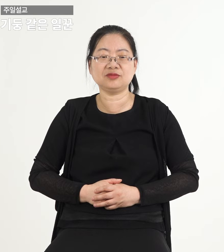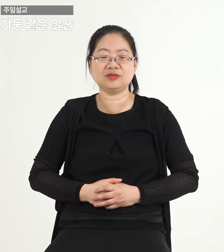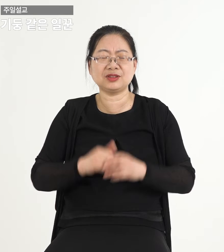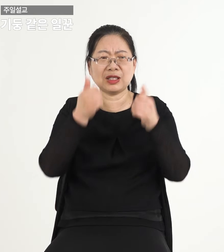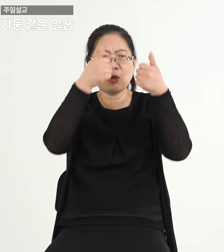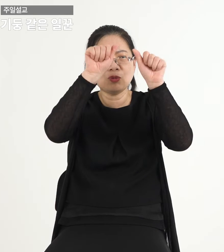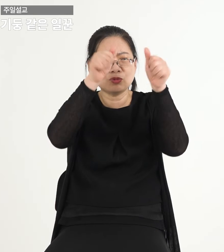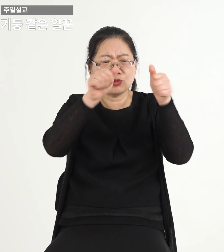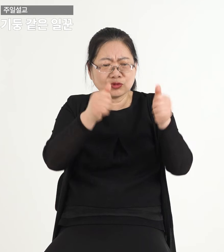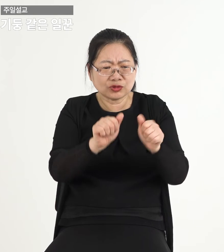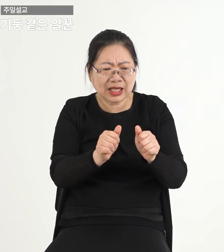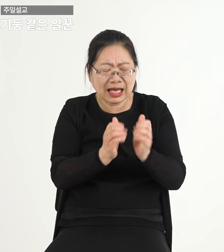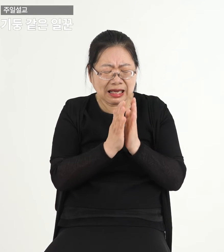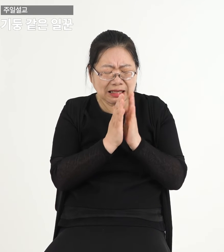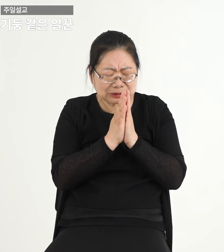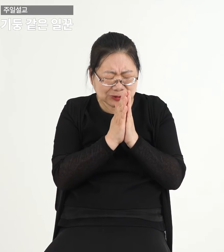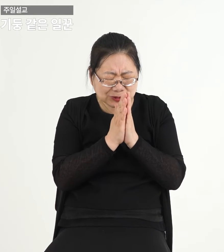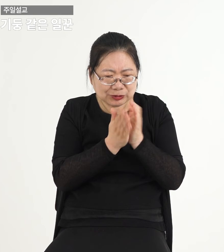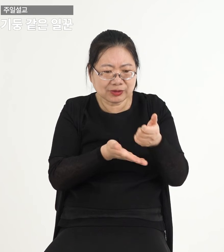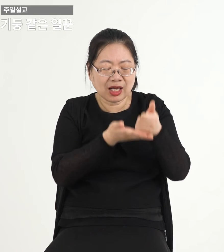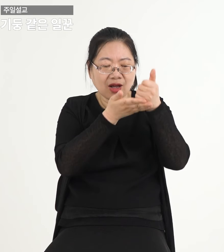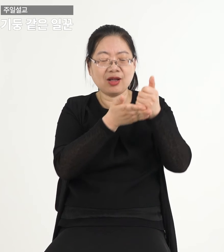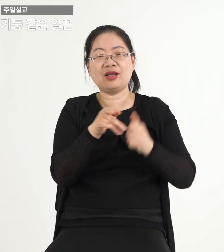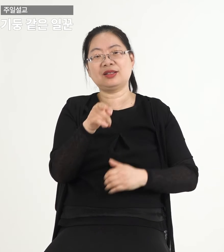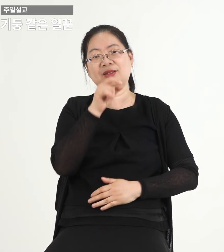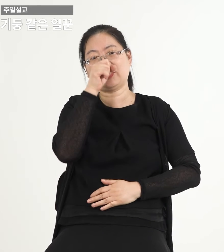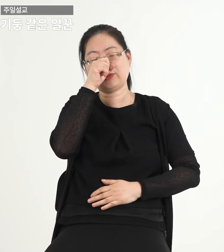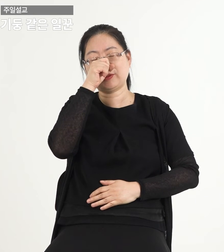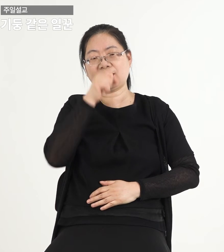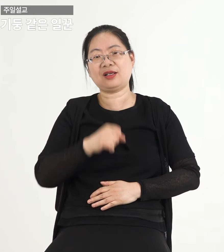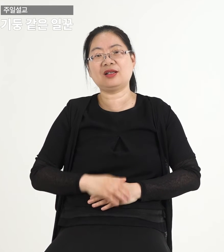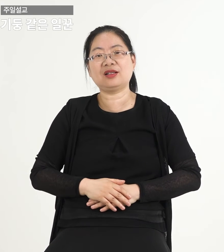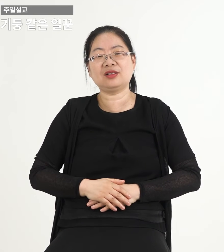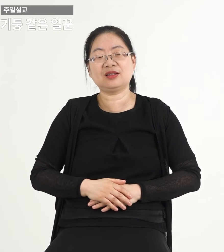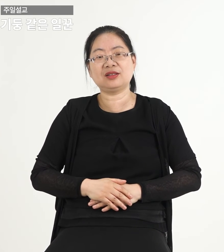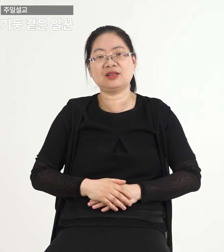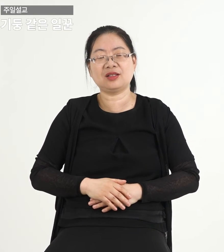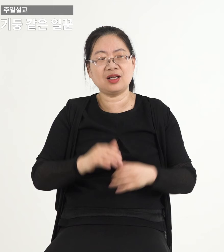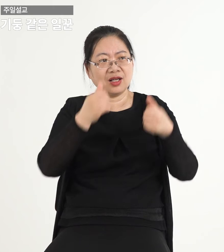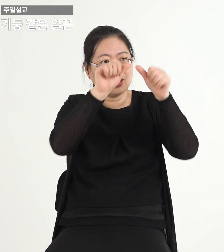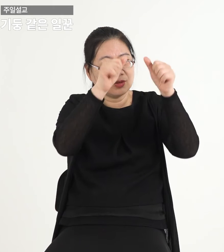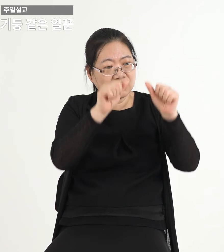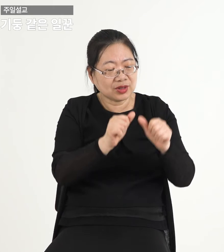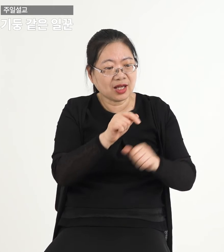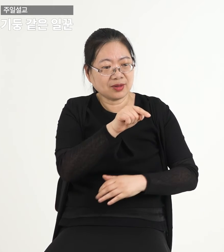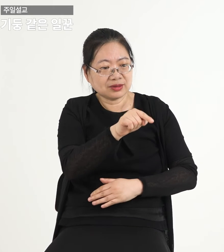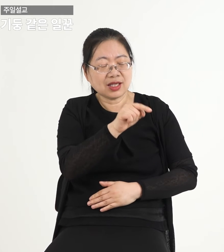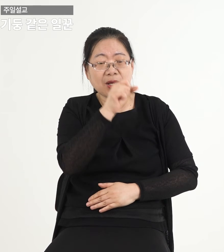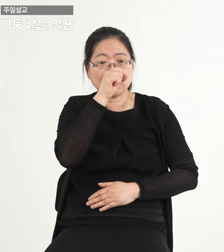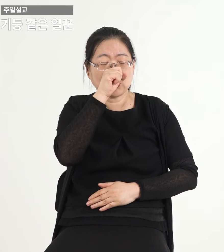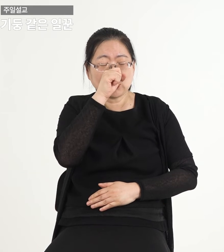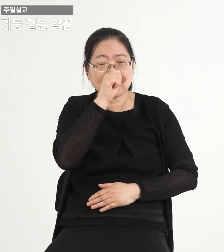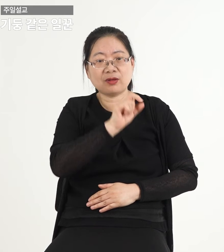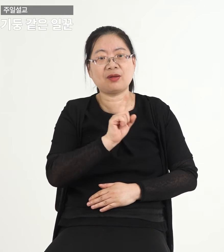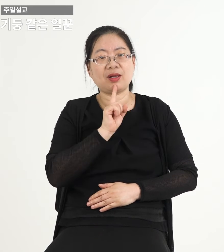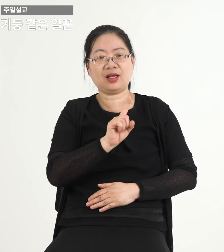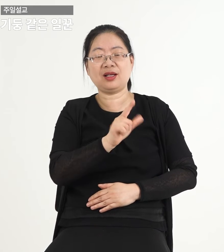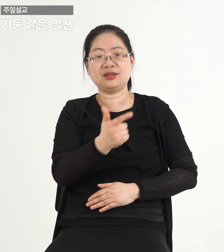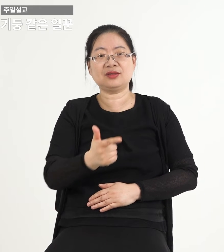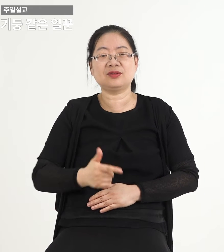우상 숭배는 좋은 것이다. 우상 숭배가 좋다는 말이 아니라